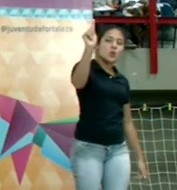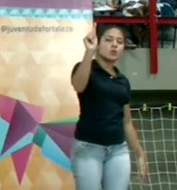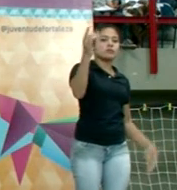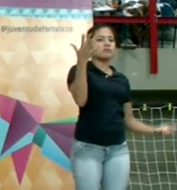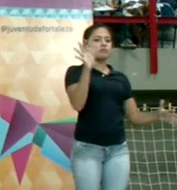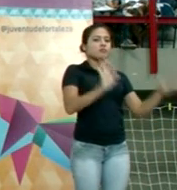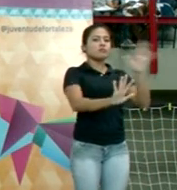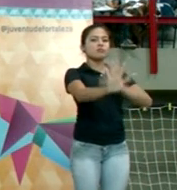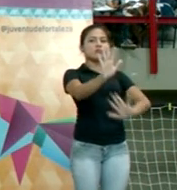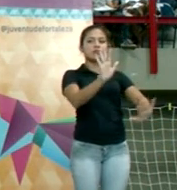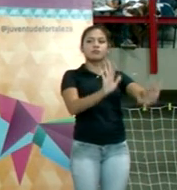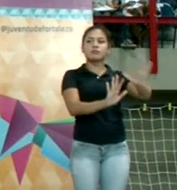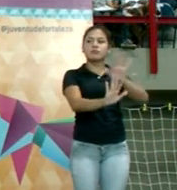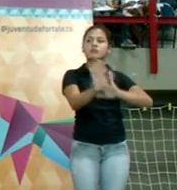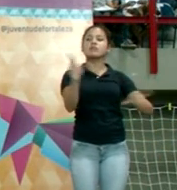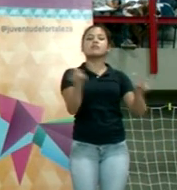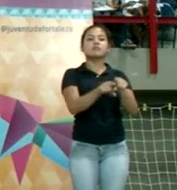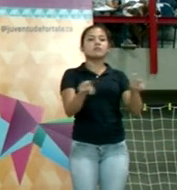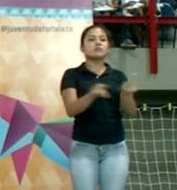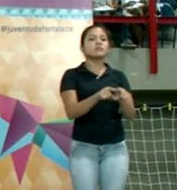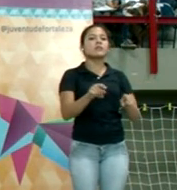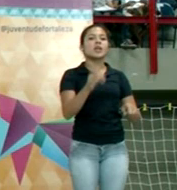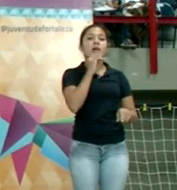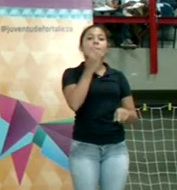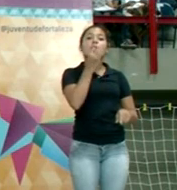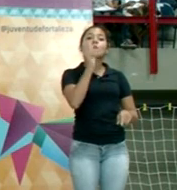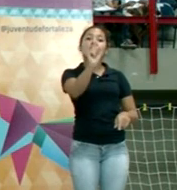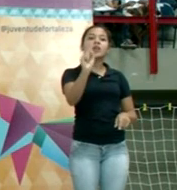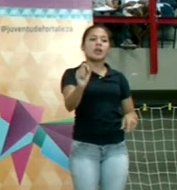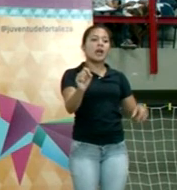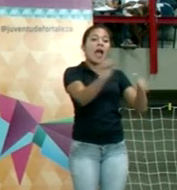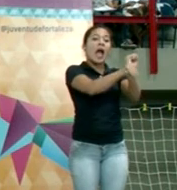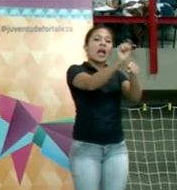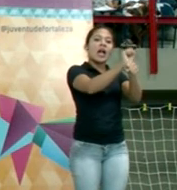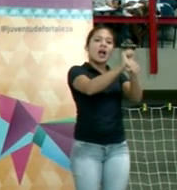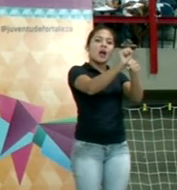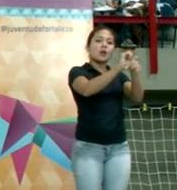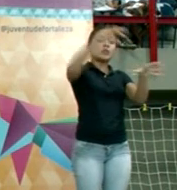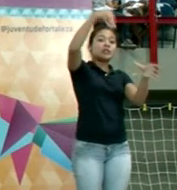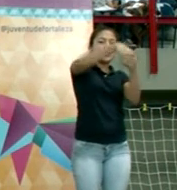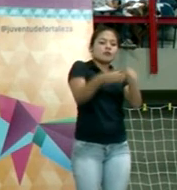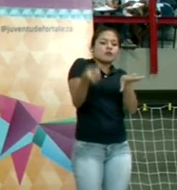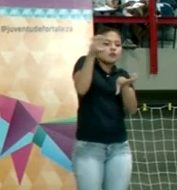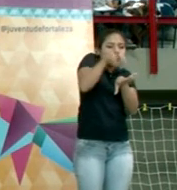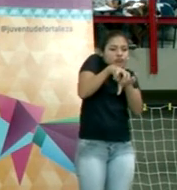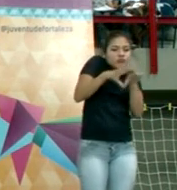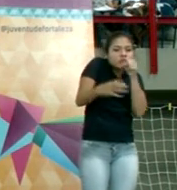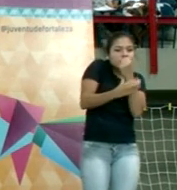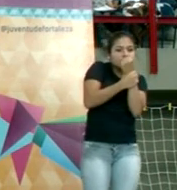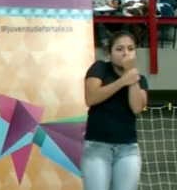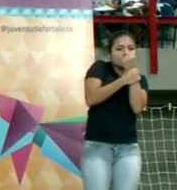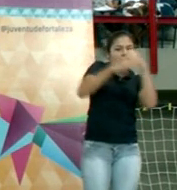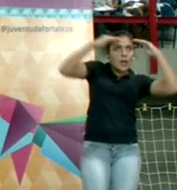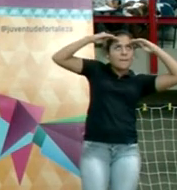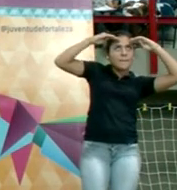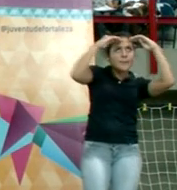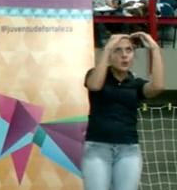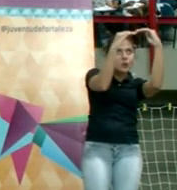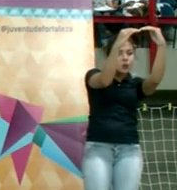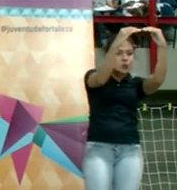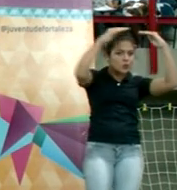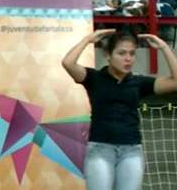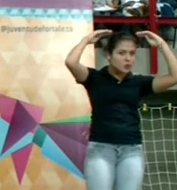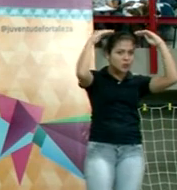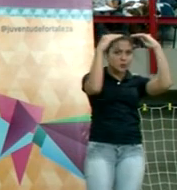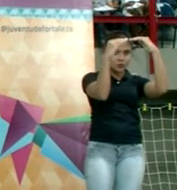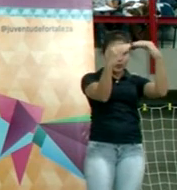para-raio. Se possível, entra num carro. Aí já foi dito até na televisão, é um desserviço para a educação. O